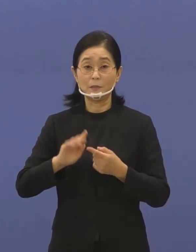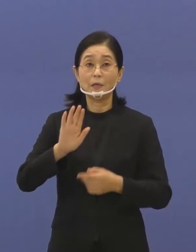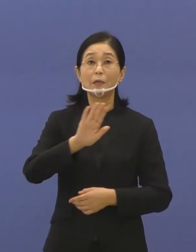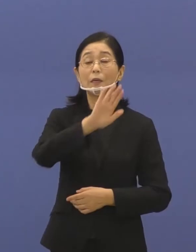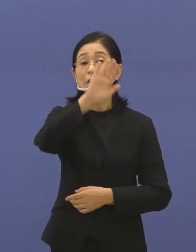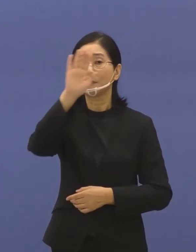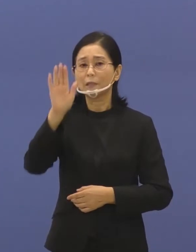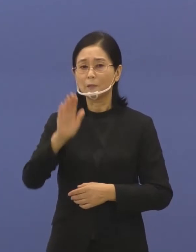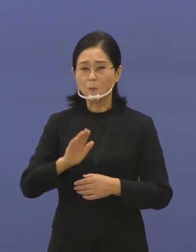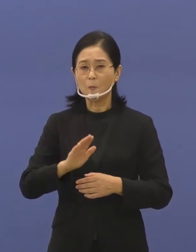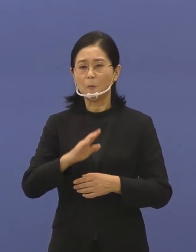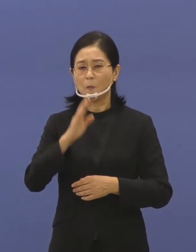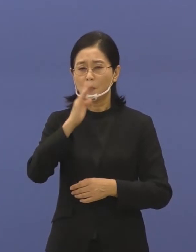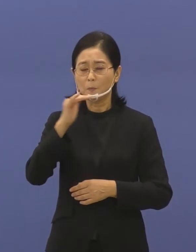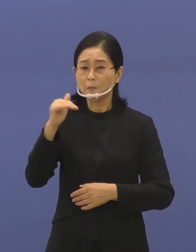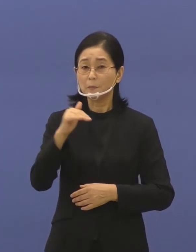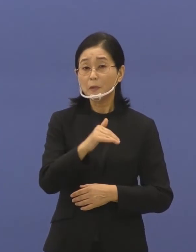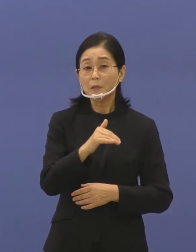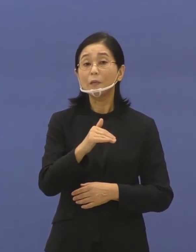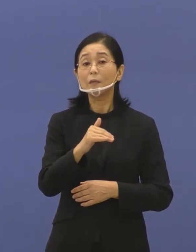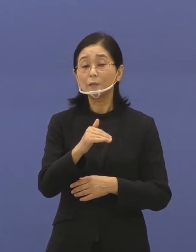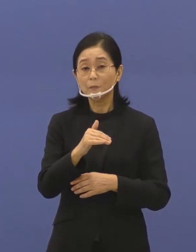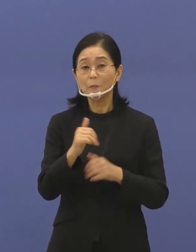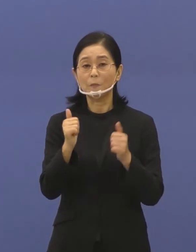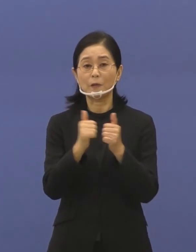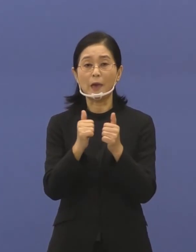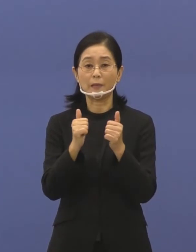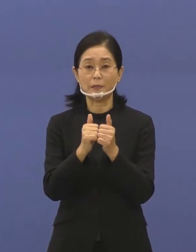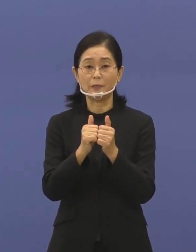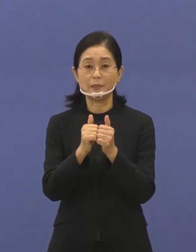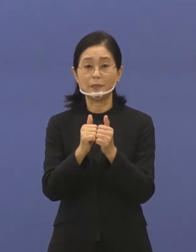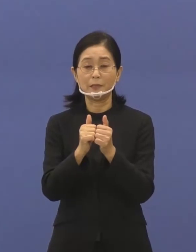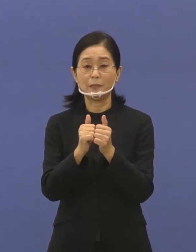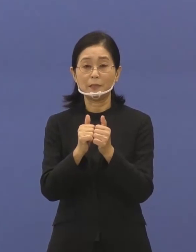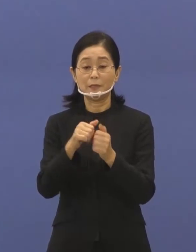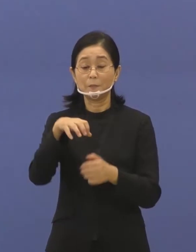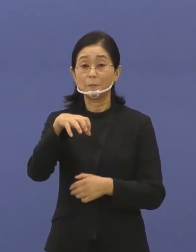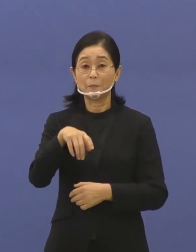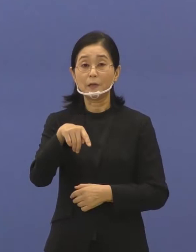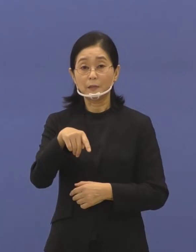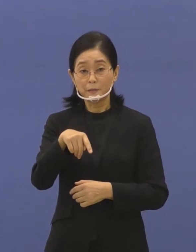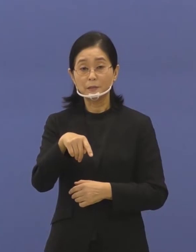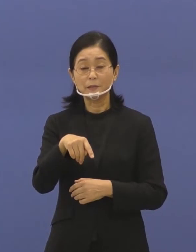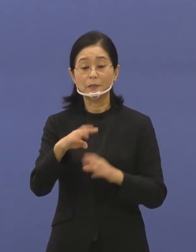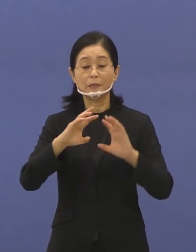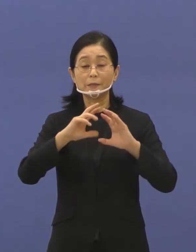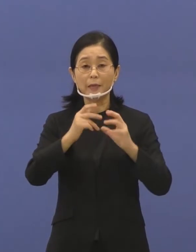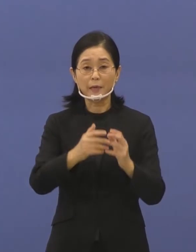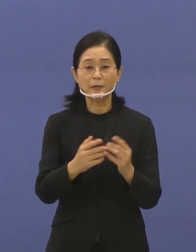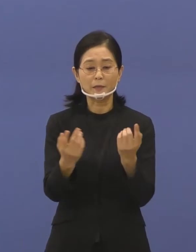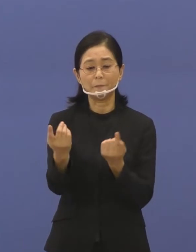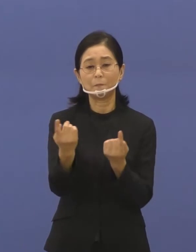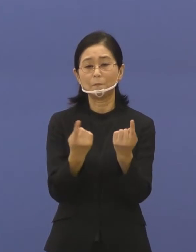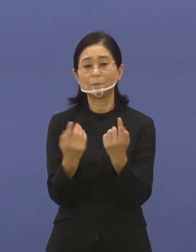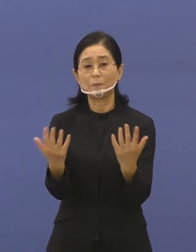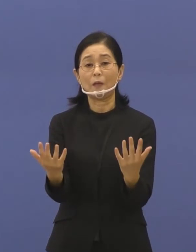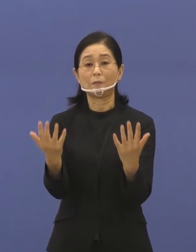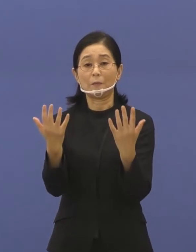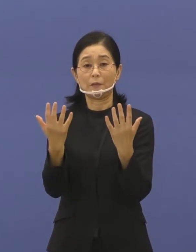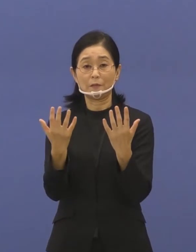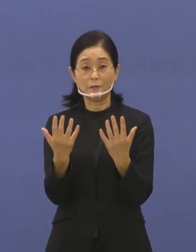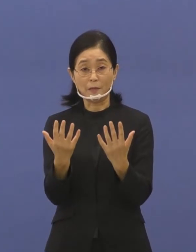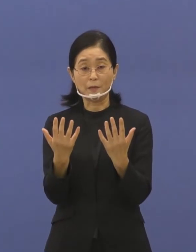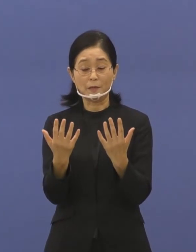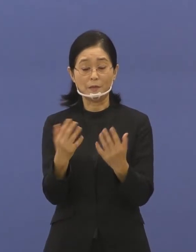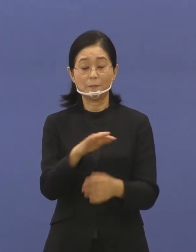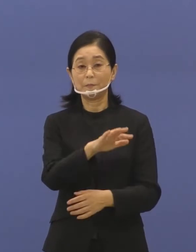の会議、世界から代表が集まって困難な